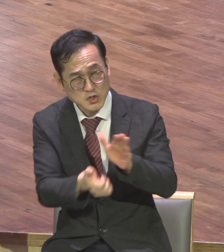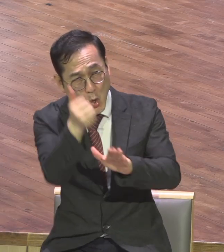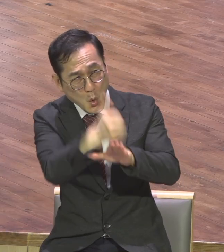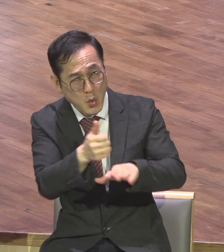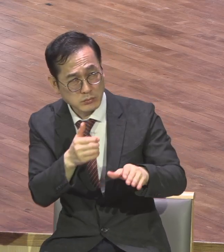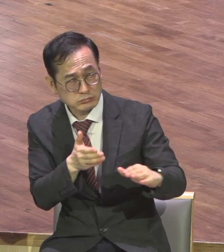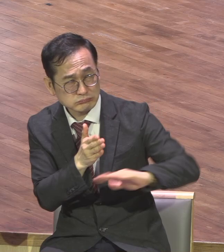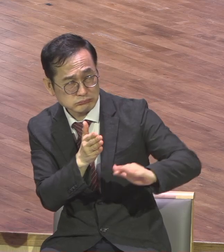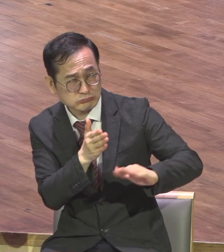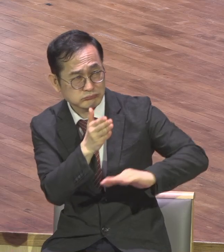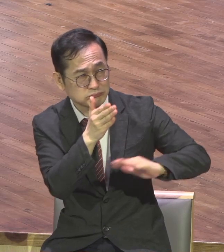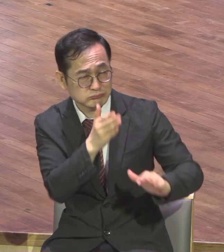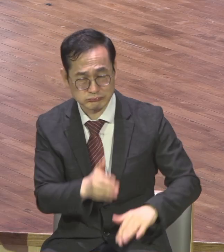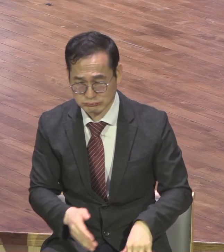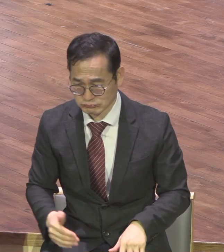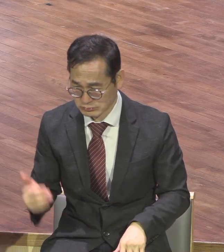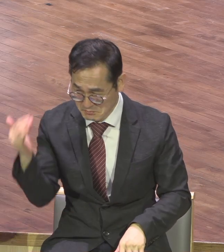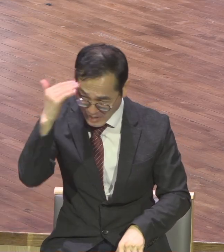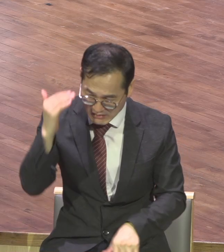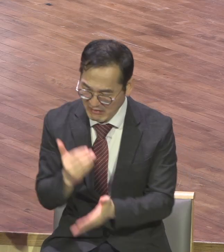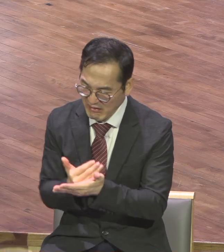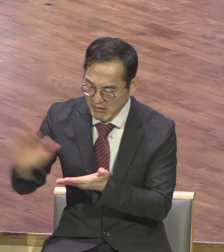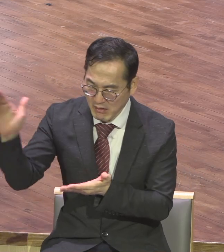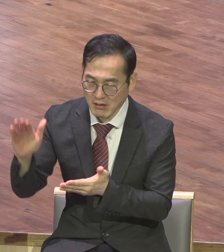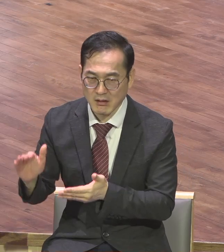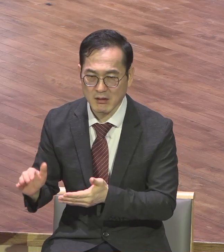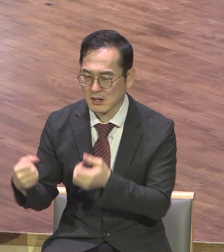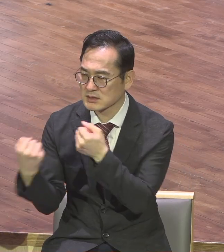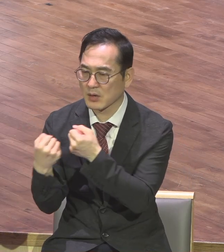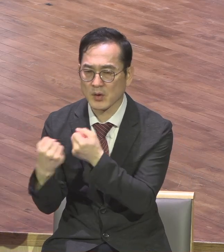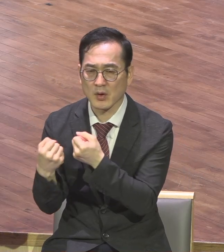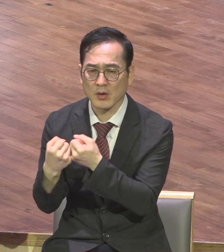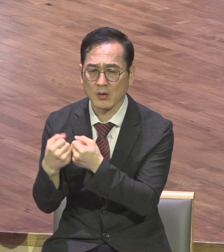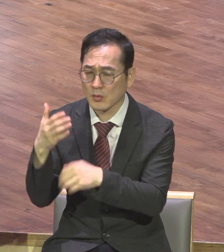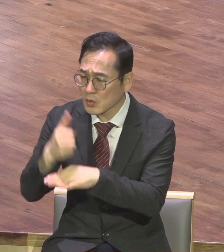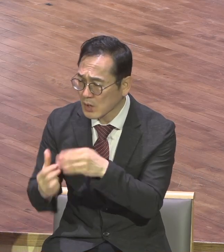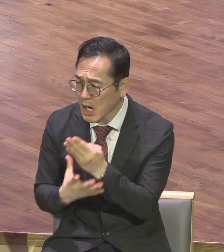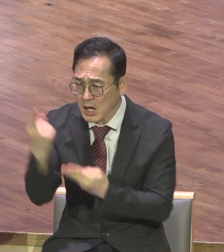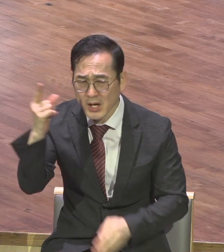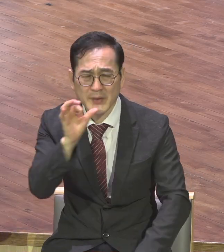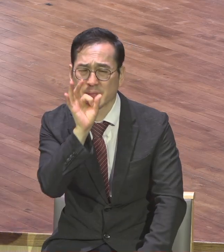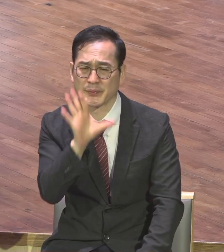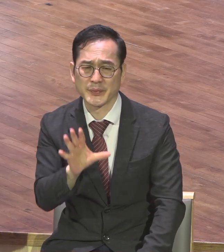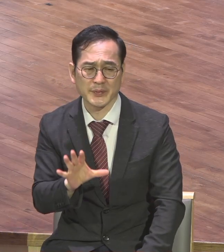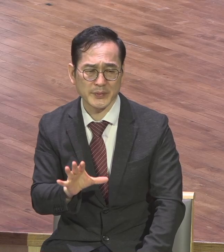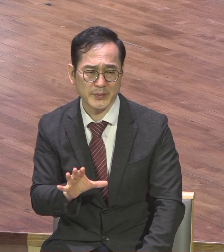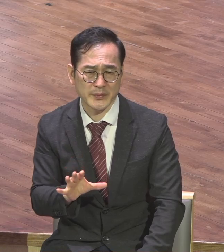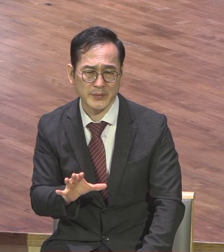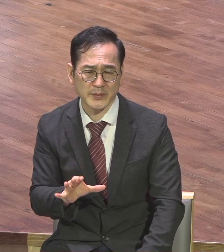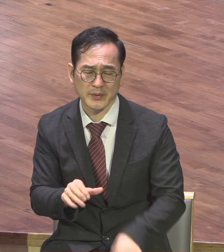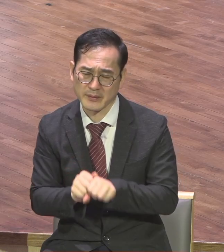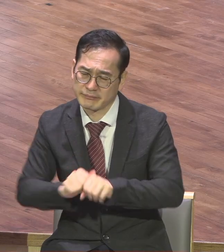그 결과는 뻔합니다. 원리스가 아니고 원레스가 되어버려요. 딱 깨져버려요.